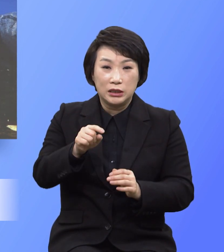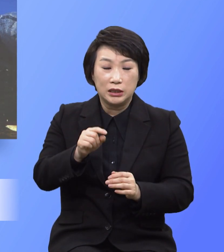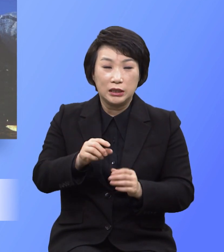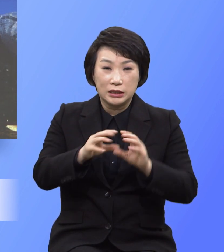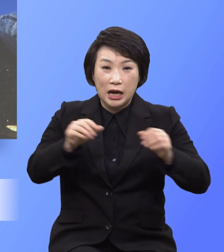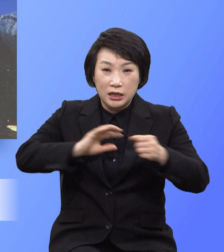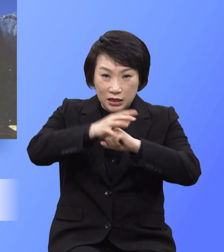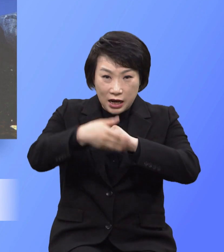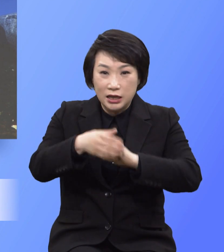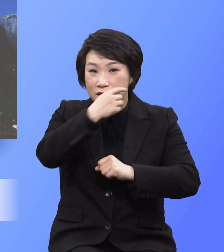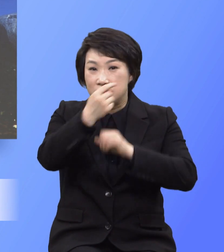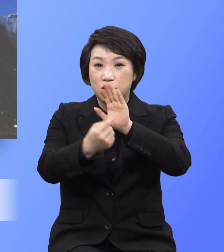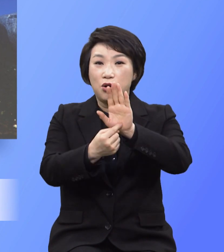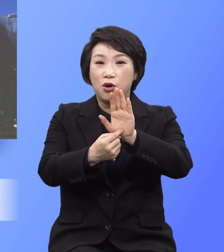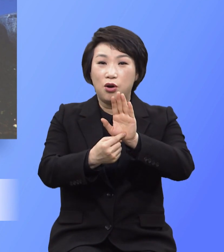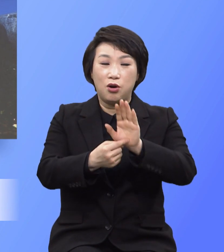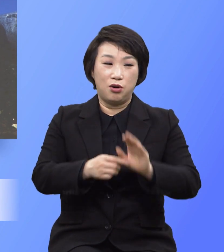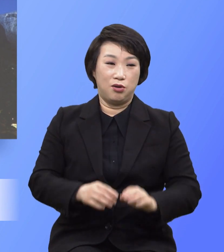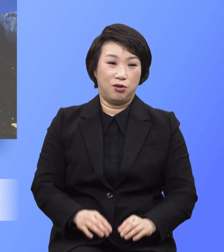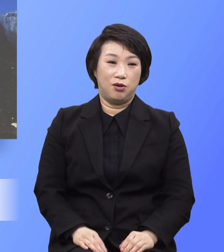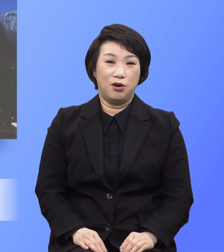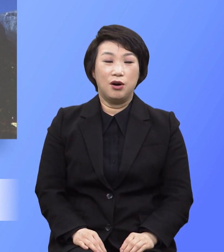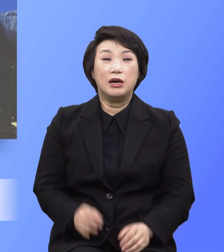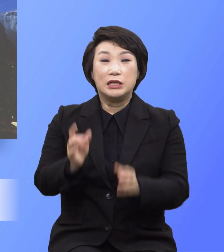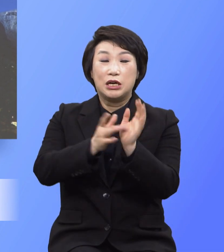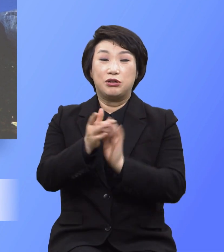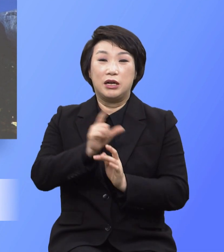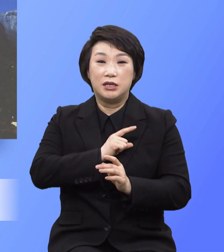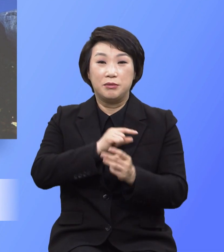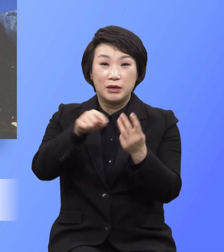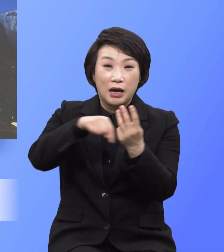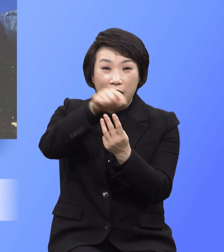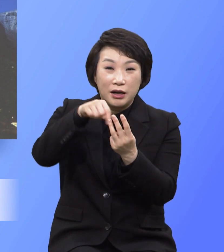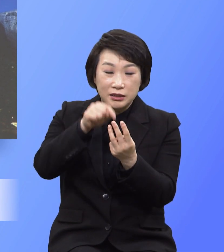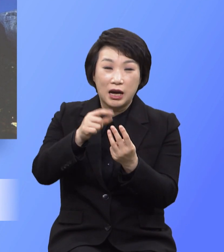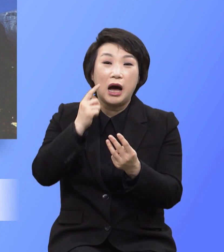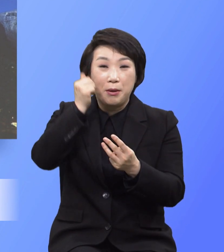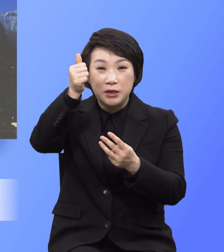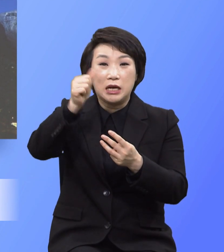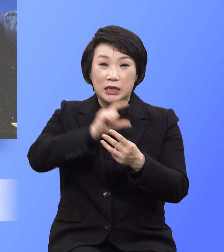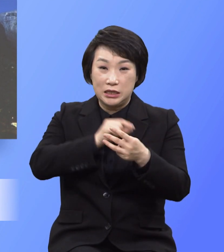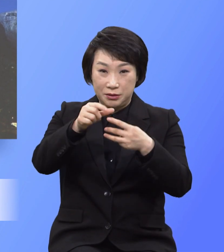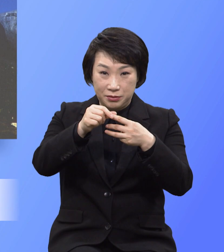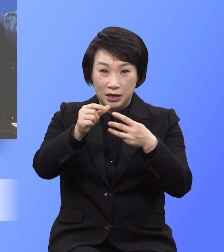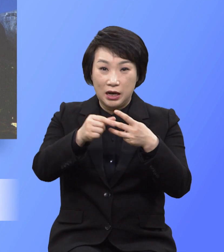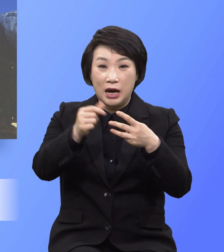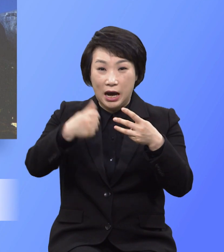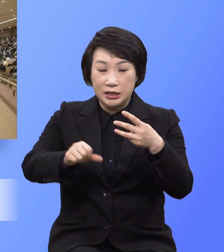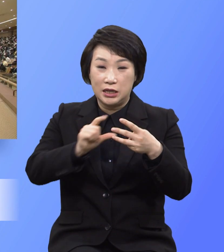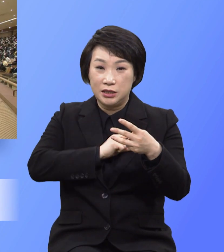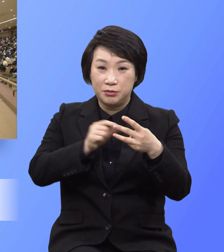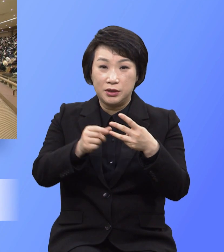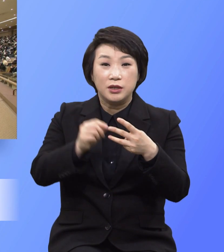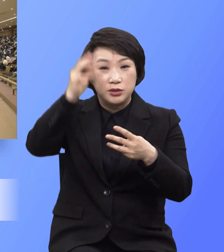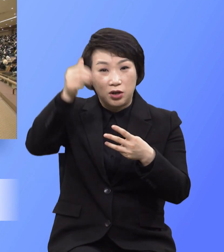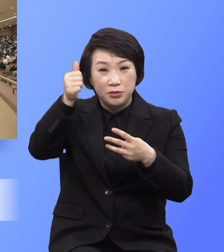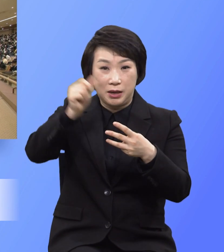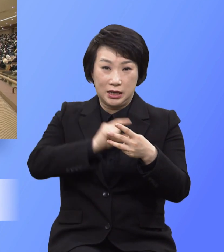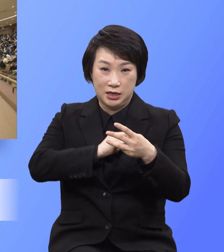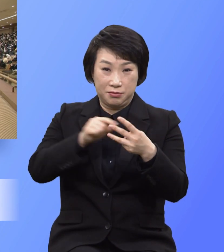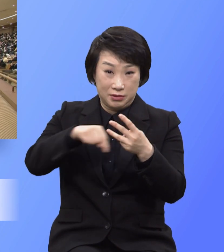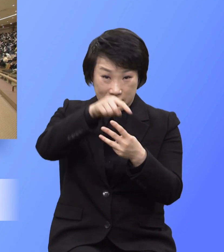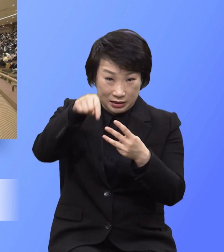이름을 땅끝까지 증거했으니 예수 이름은 아버지 이름이요 아들의 이름이요 성령의 이름이다 이